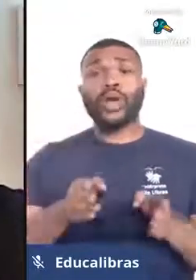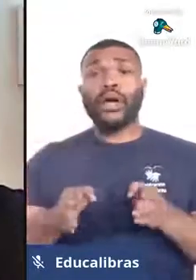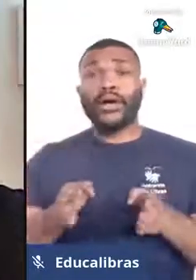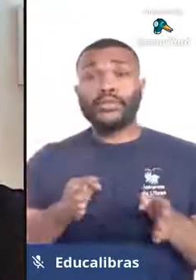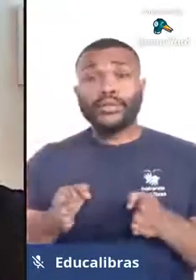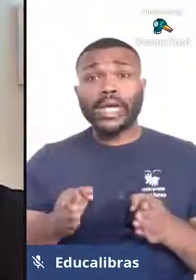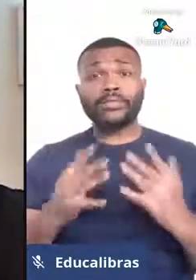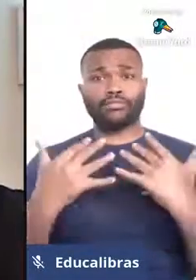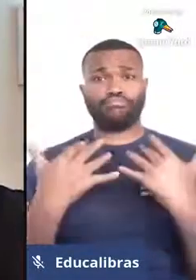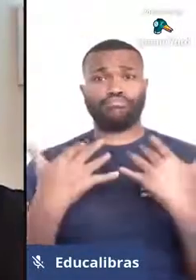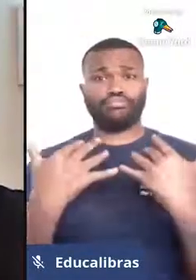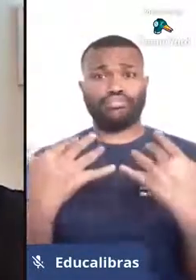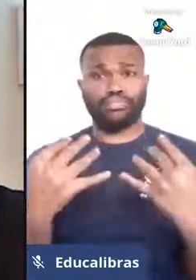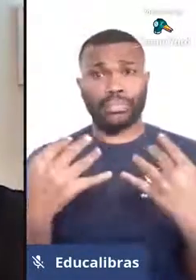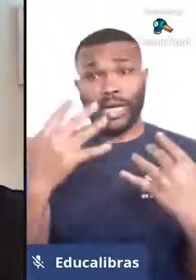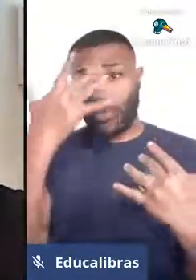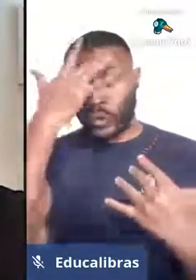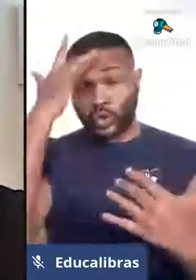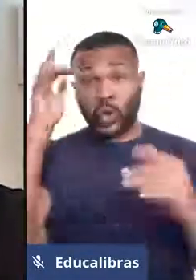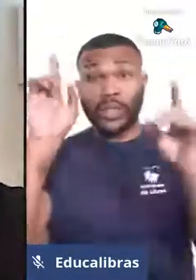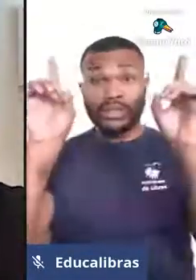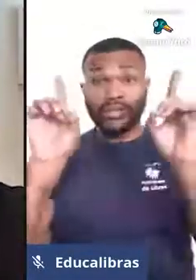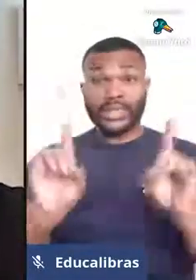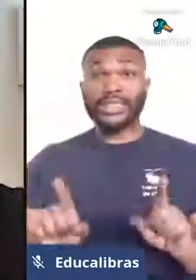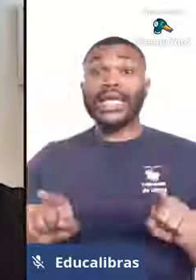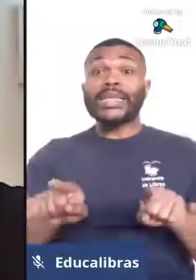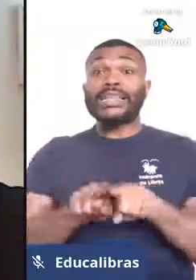pessoa com deficiência, mas ao palco. Então você tem que ter